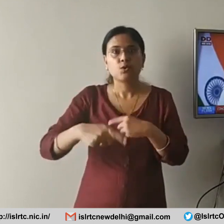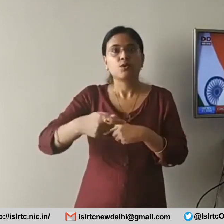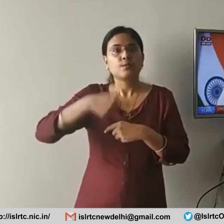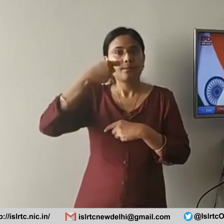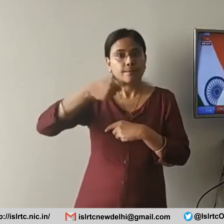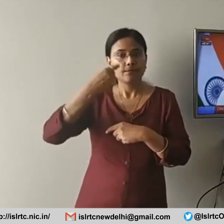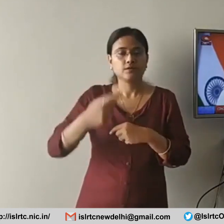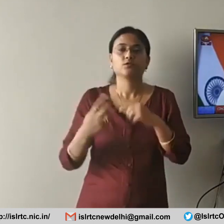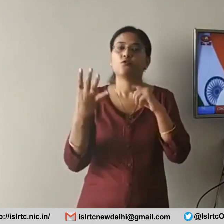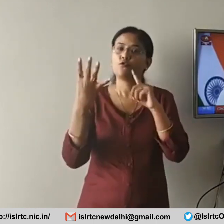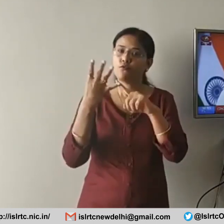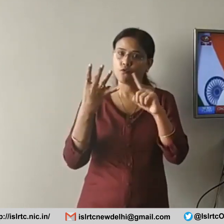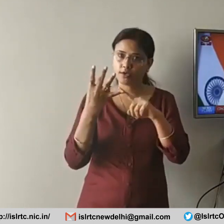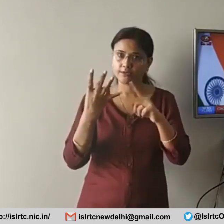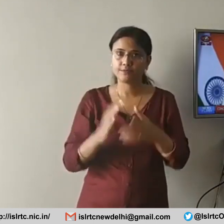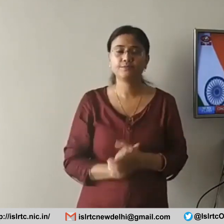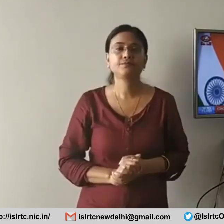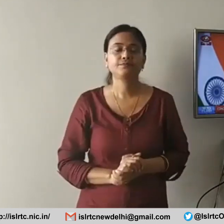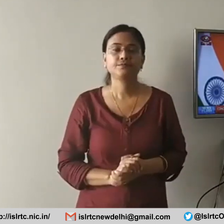चौथी बात,